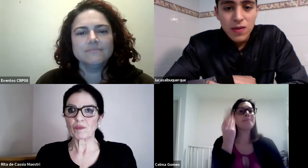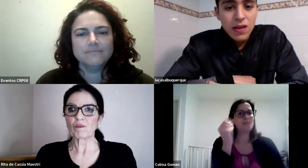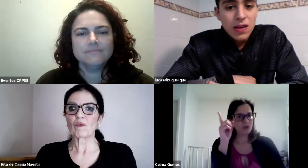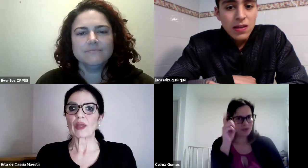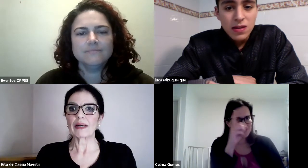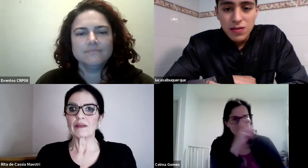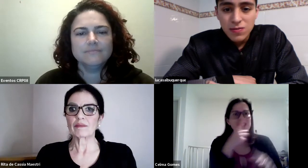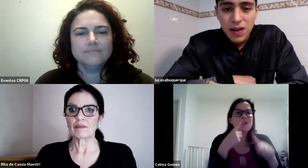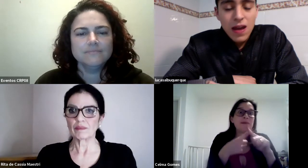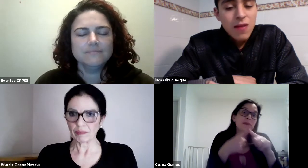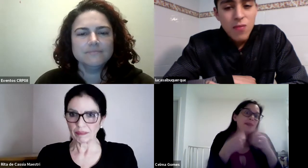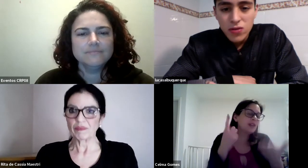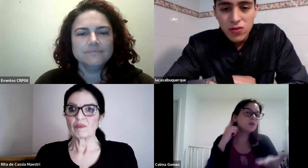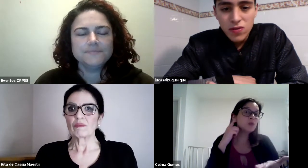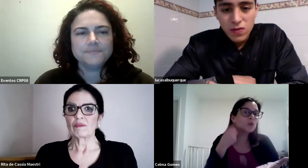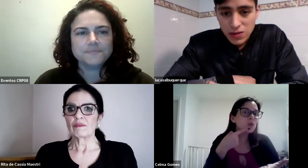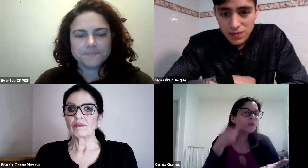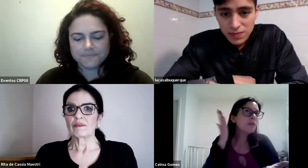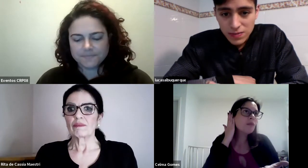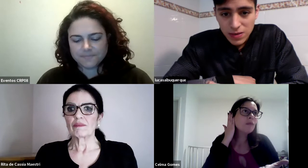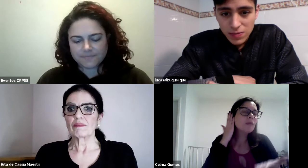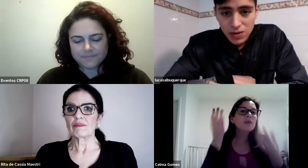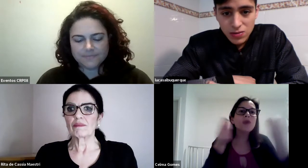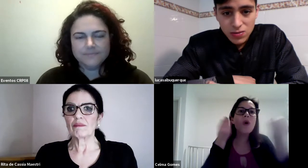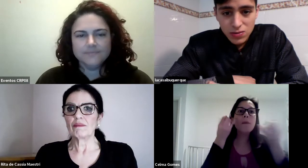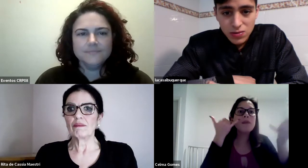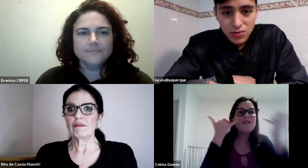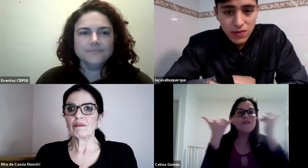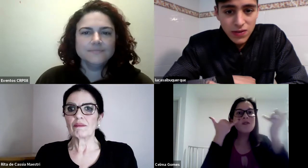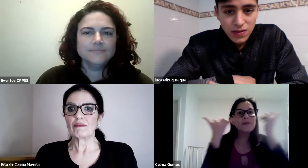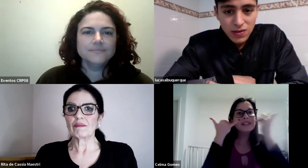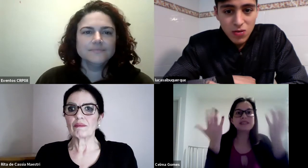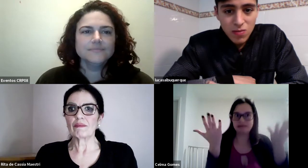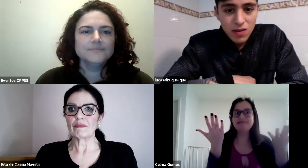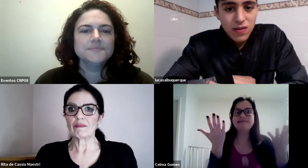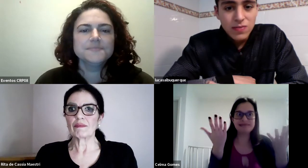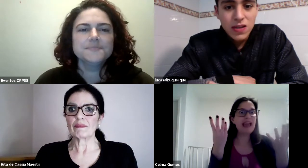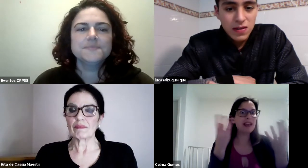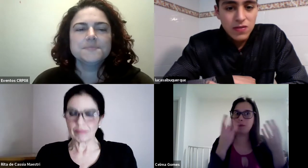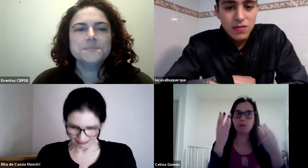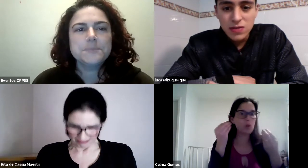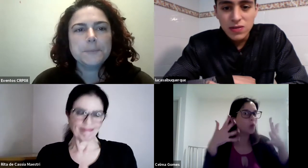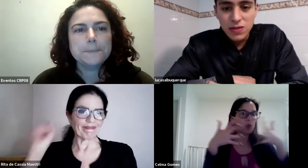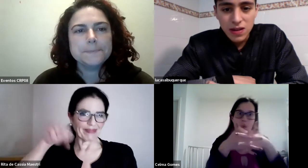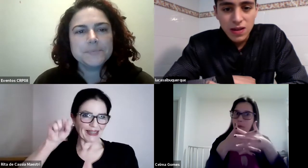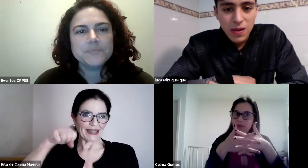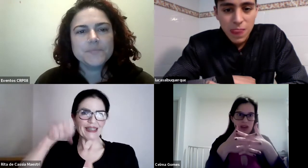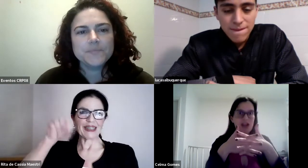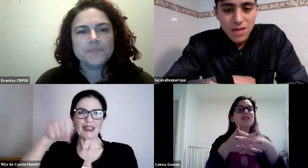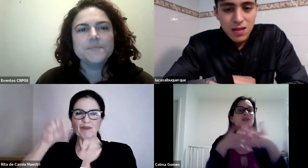educação. Então, era muito difícil, porque o surdo, enfim, como ele vai buscar informações,